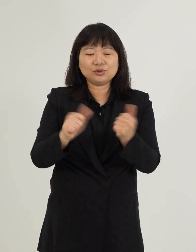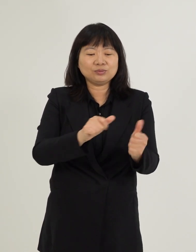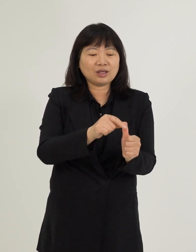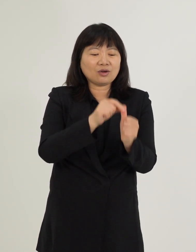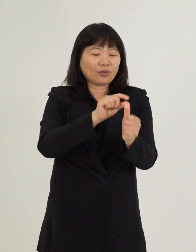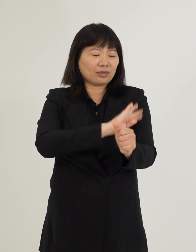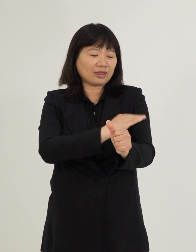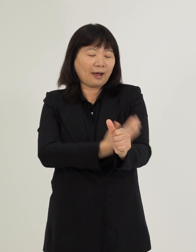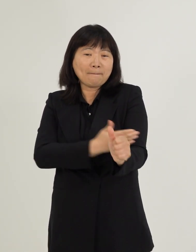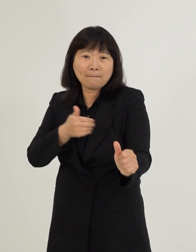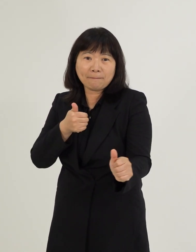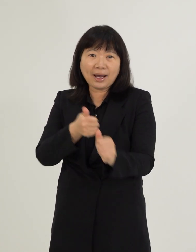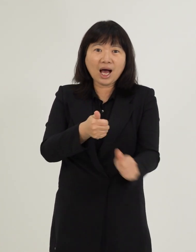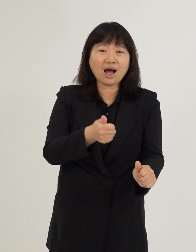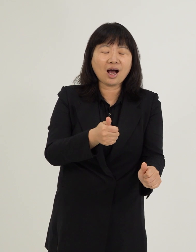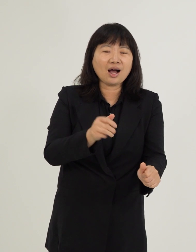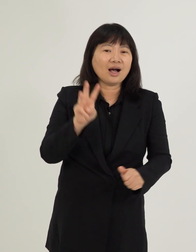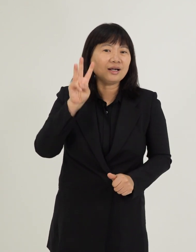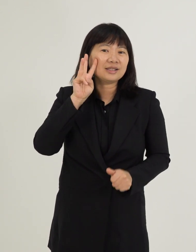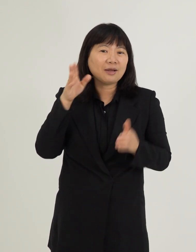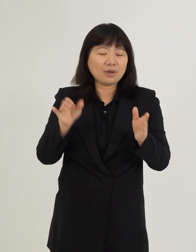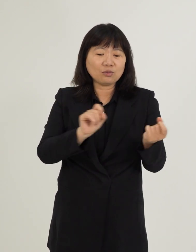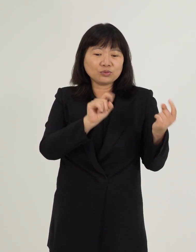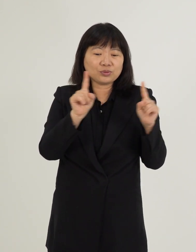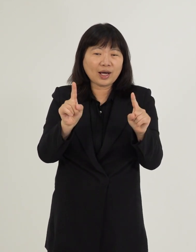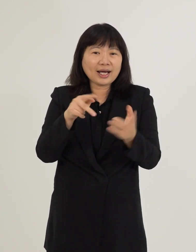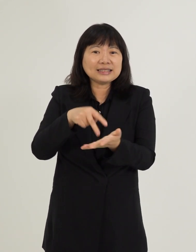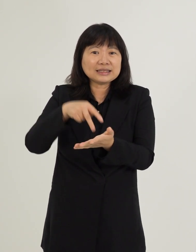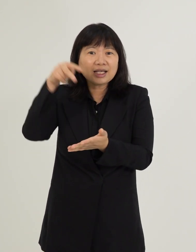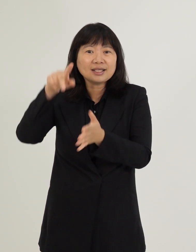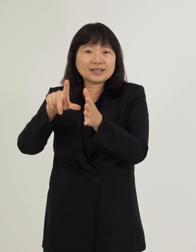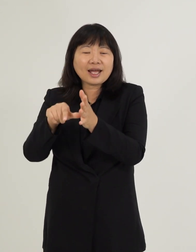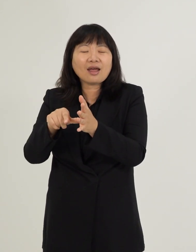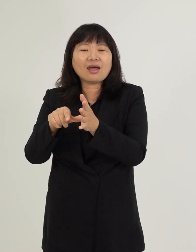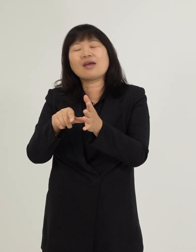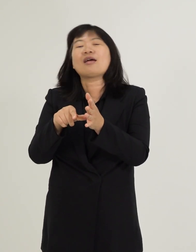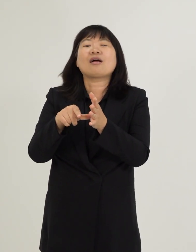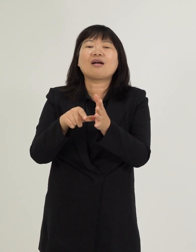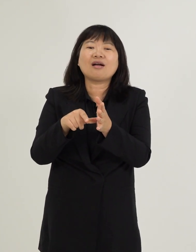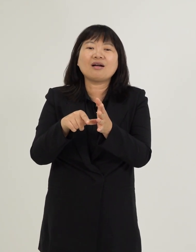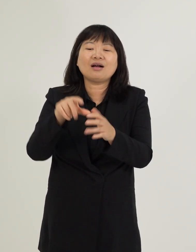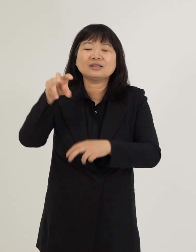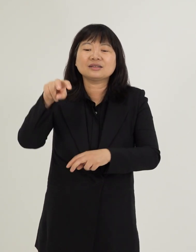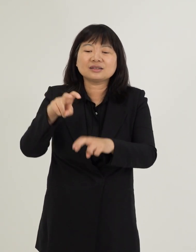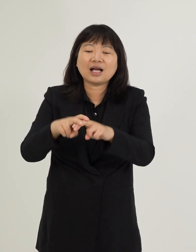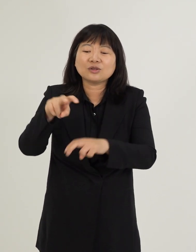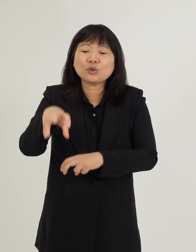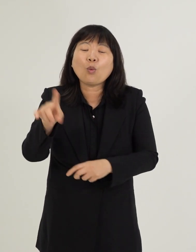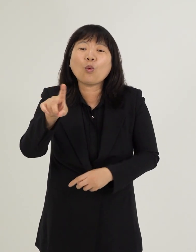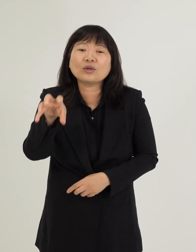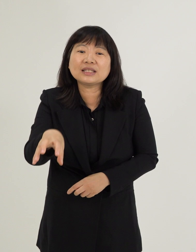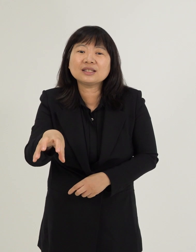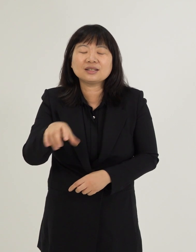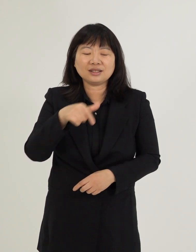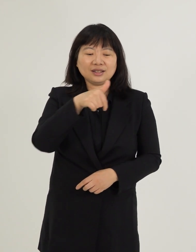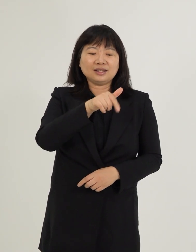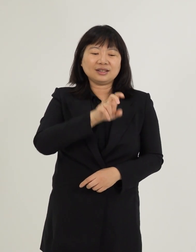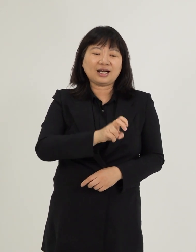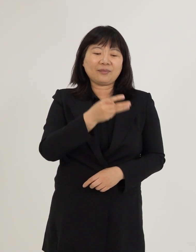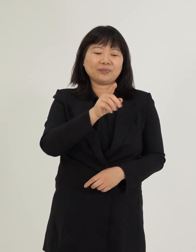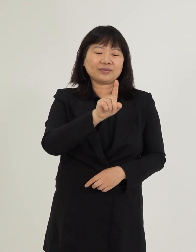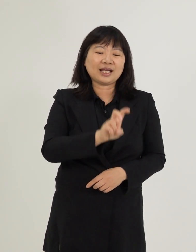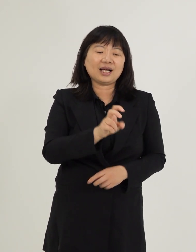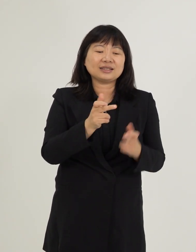부활하셔서 승천하실 때 장소가 어디입니까? 바로 이 감람산입니다. 그리고 승천하시면서